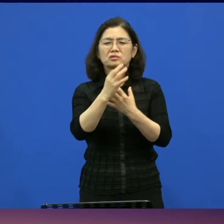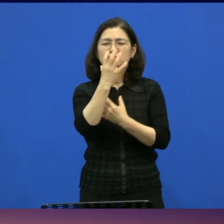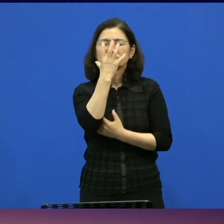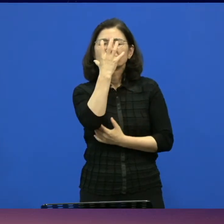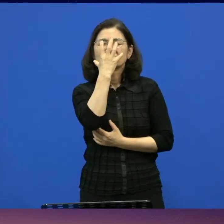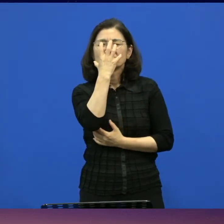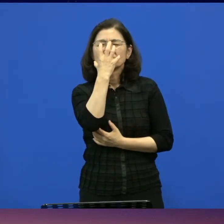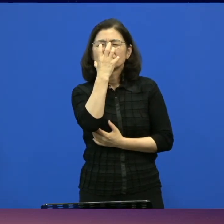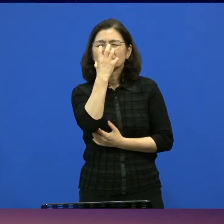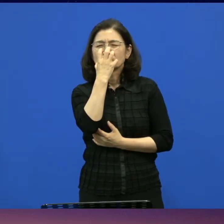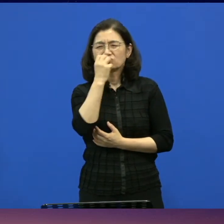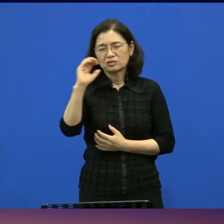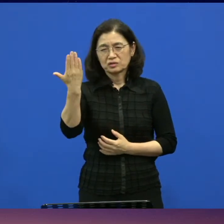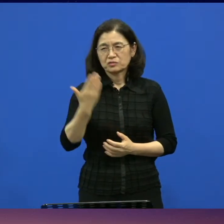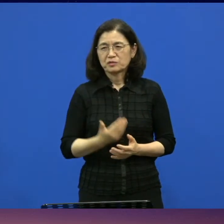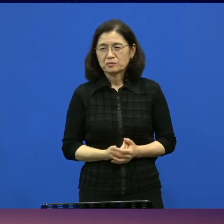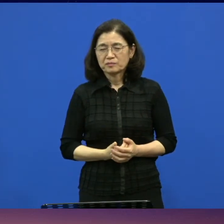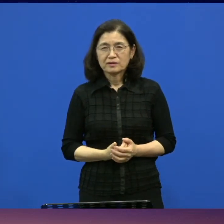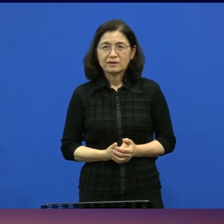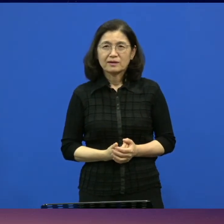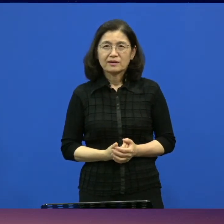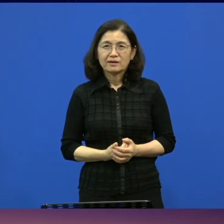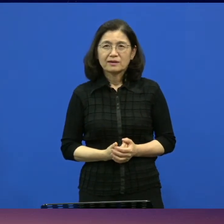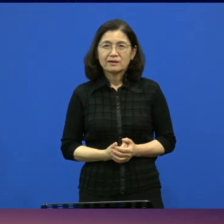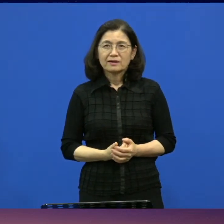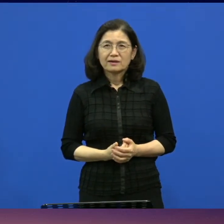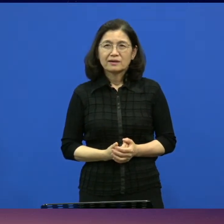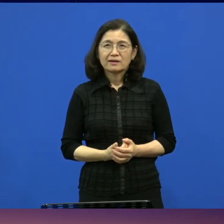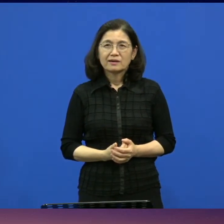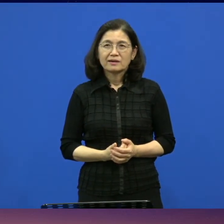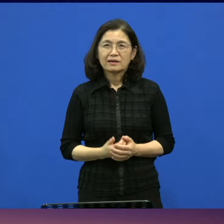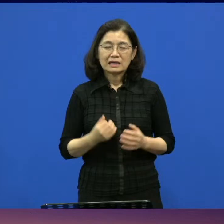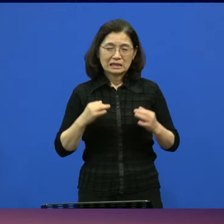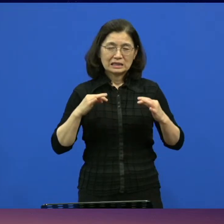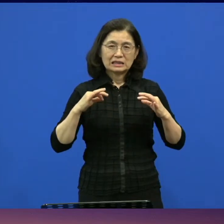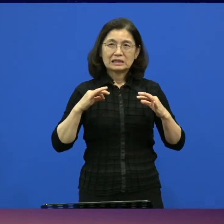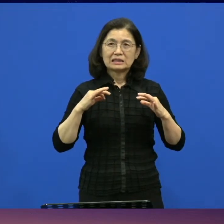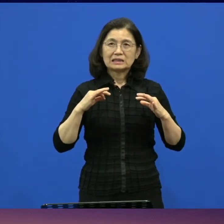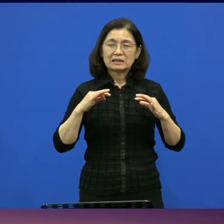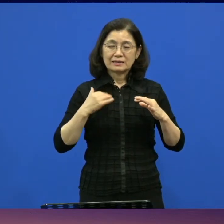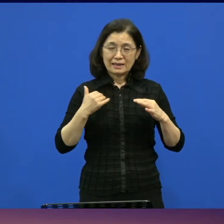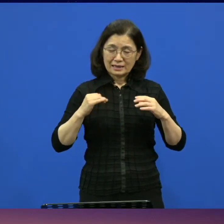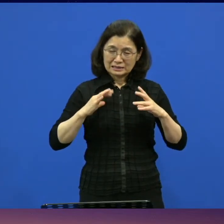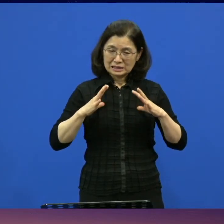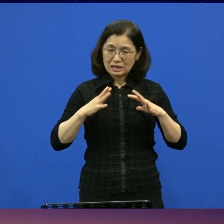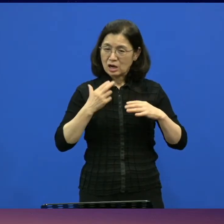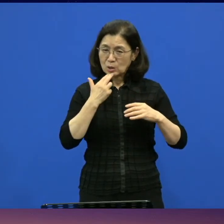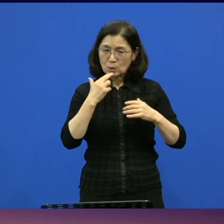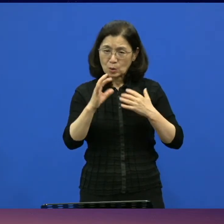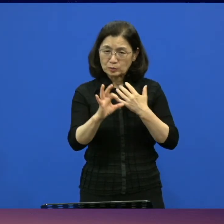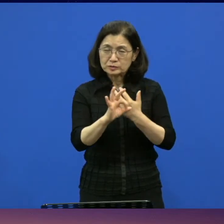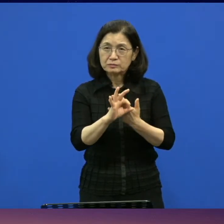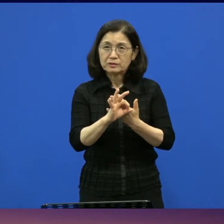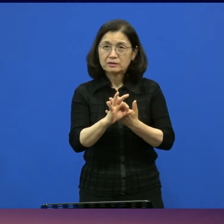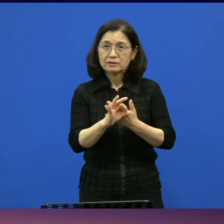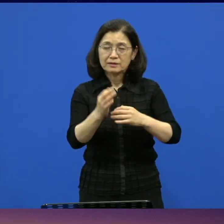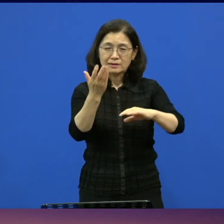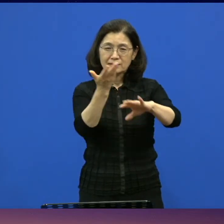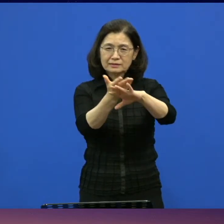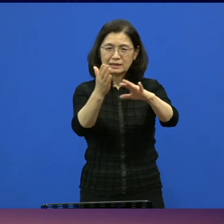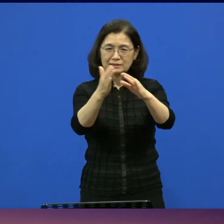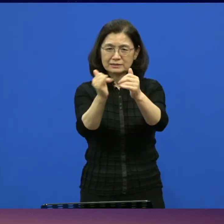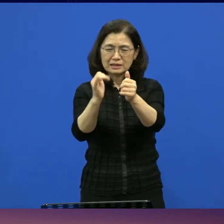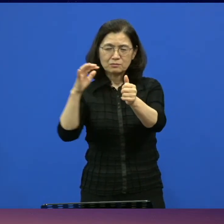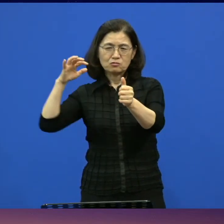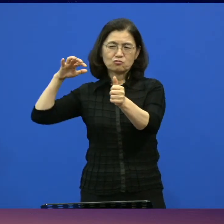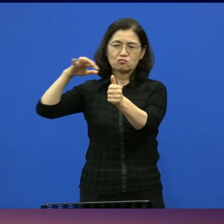자랑할 거리가 없으면 이제 우울해지고, 그 다음에 내 자랑할 게 없으면 다른 사람 이제 그냥 공격해야 되는